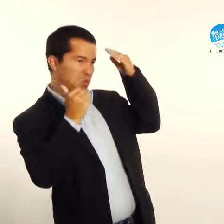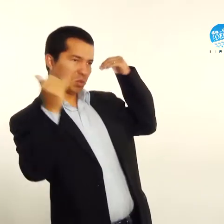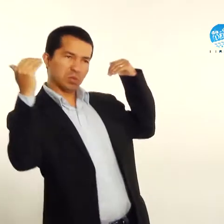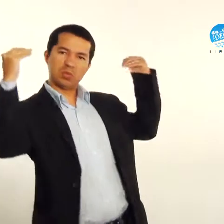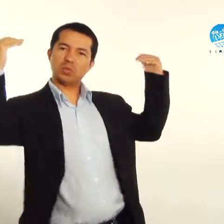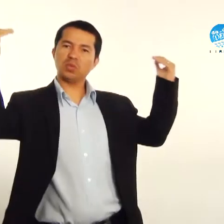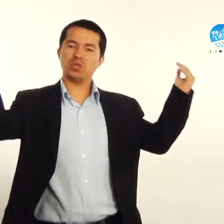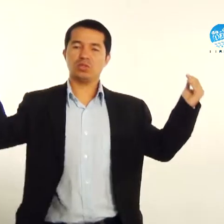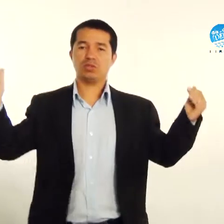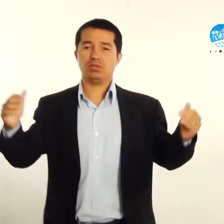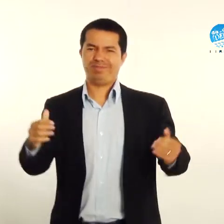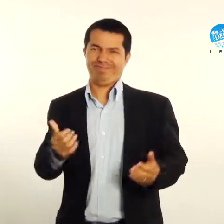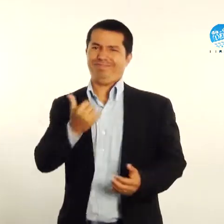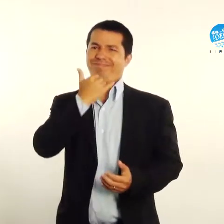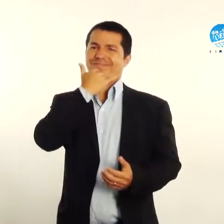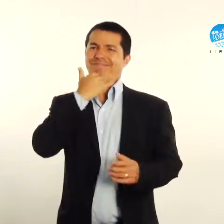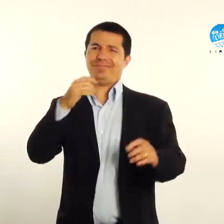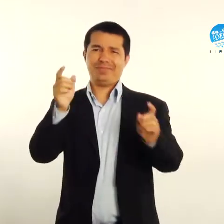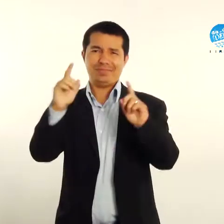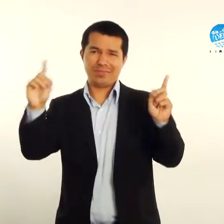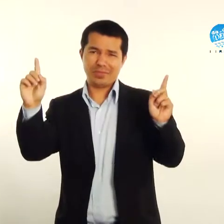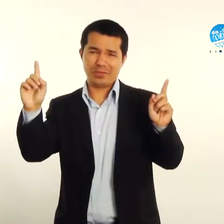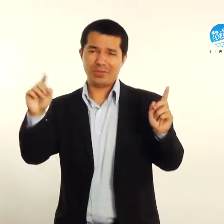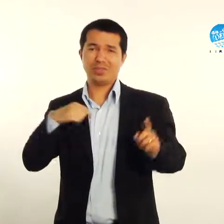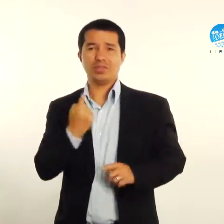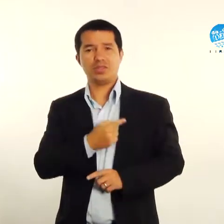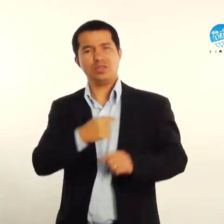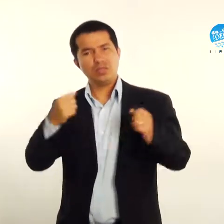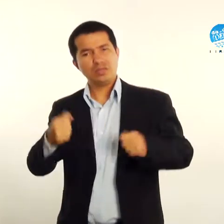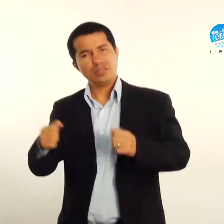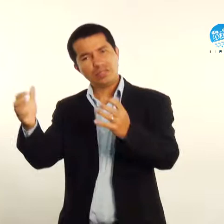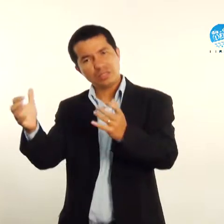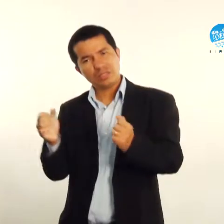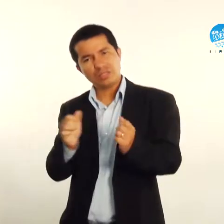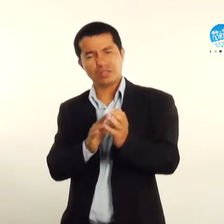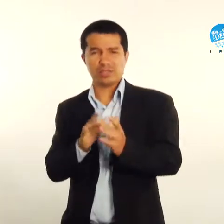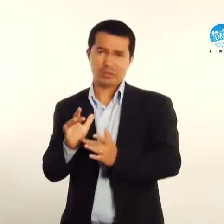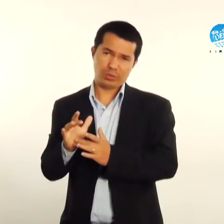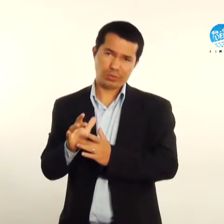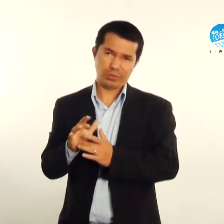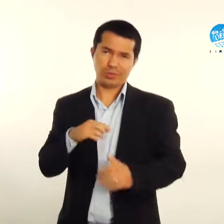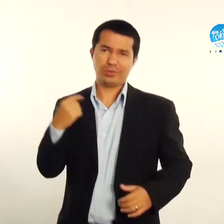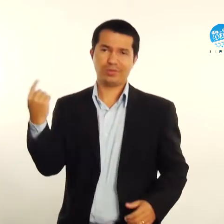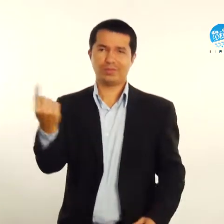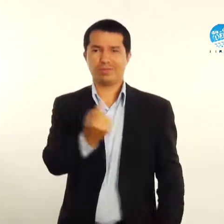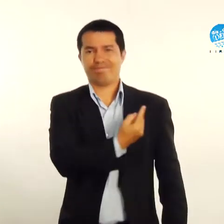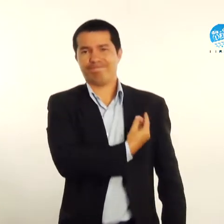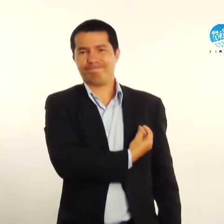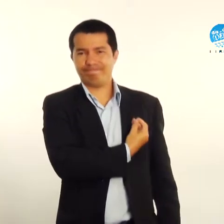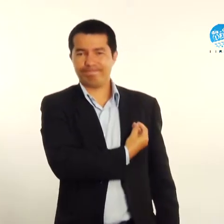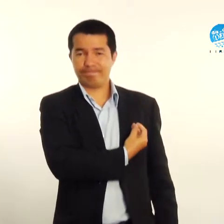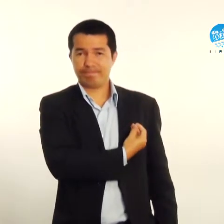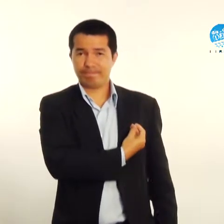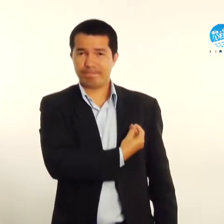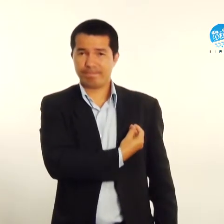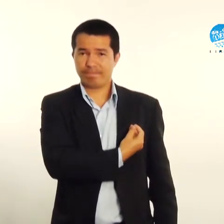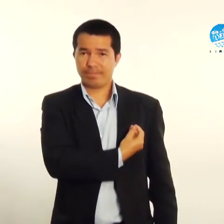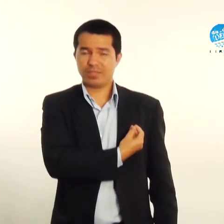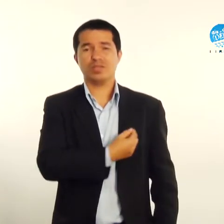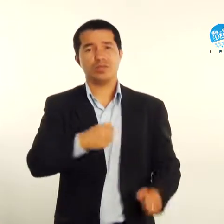coisas, e permite que Jesus seja o Senhor da nossa vida. E às vezes Jesus vai perguntar como